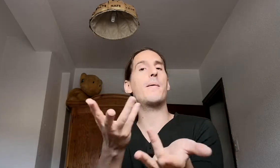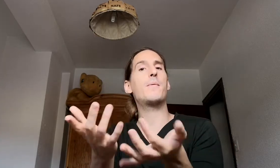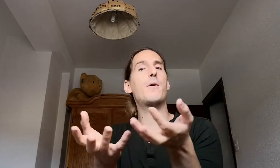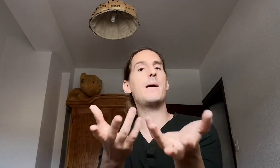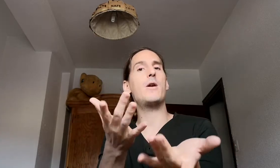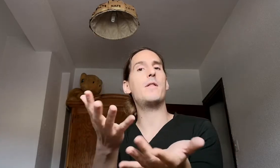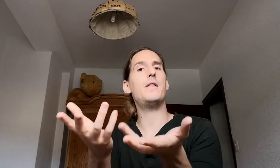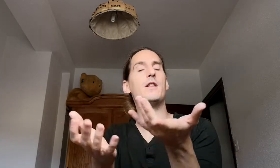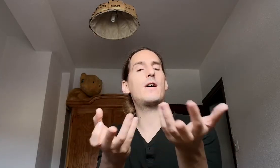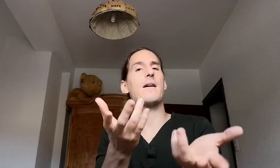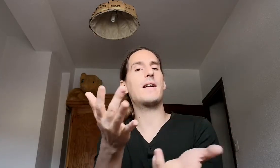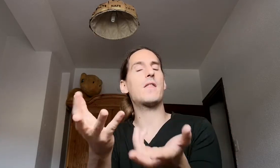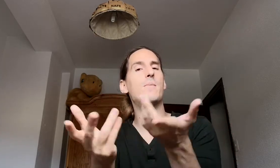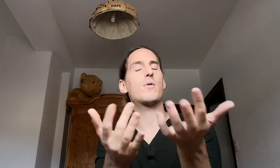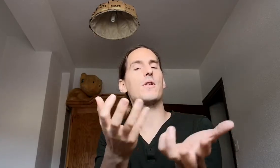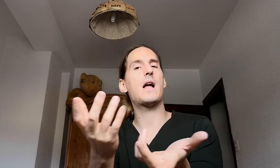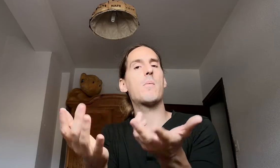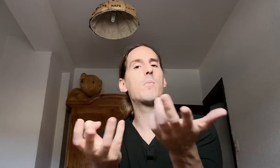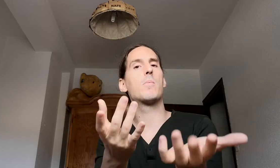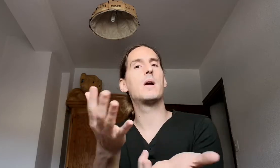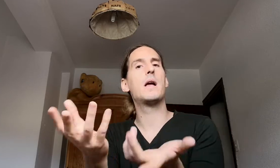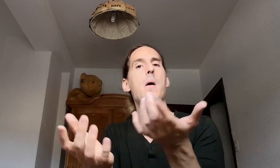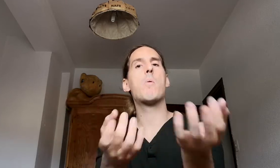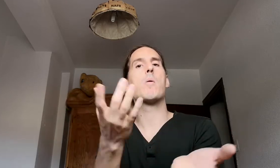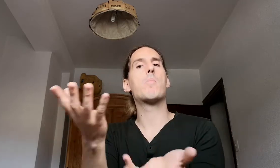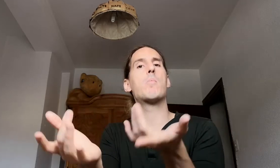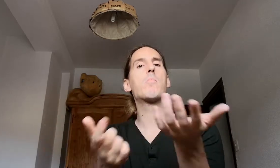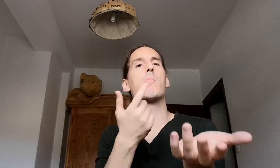Podemos mover los deditos a la vez que hacemos cocinar.